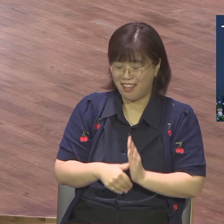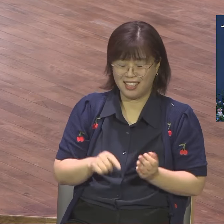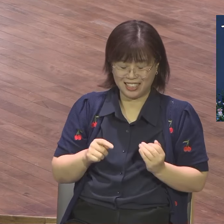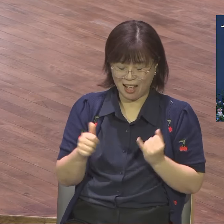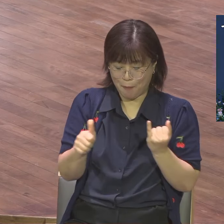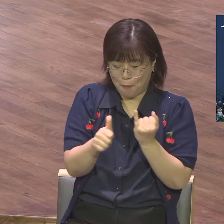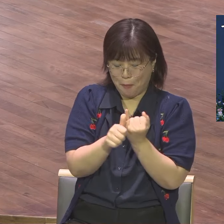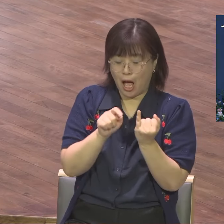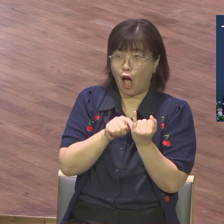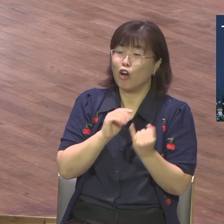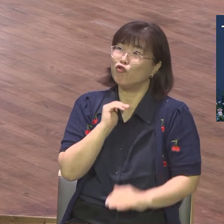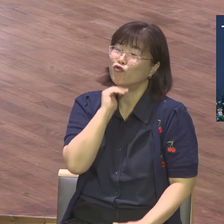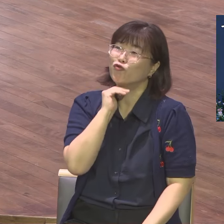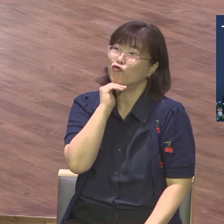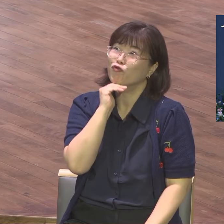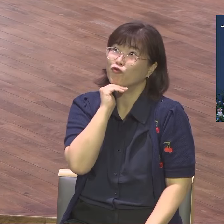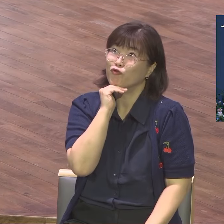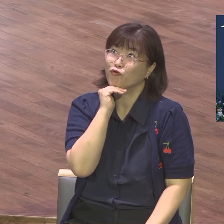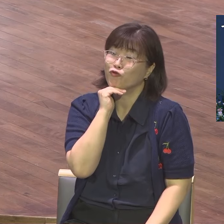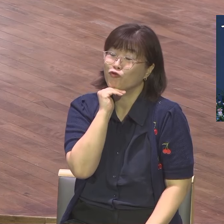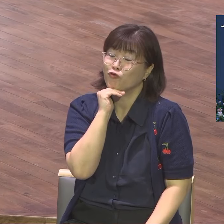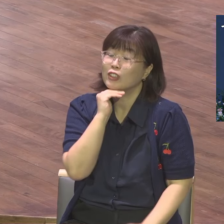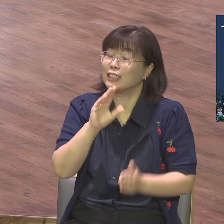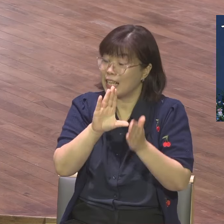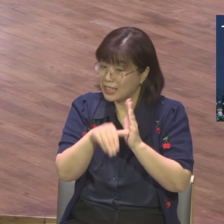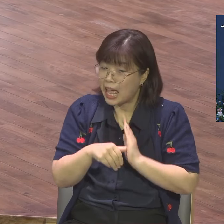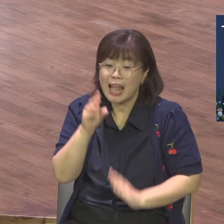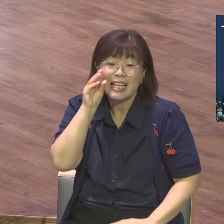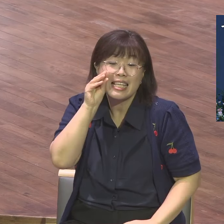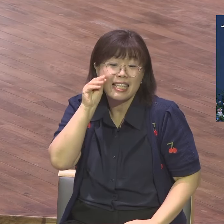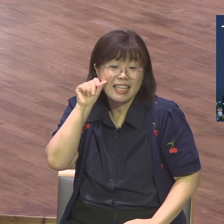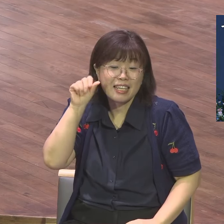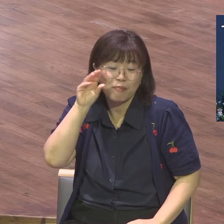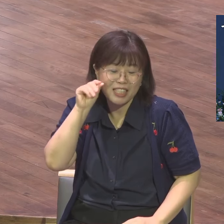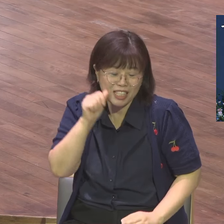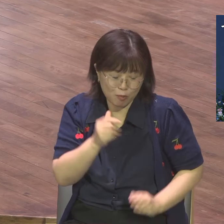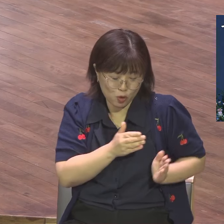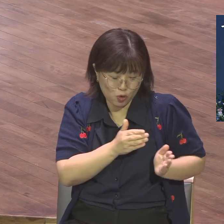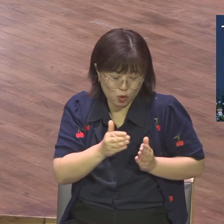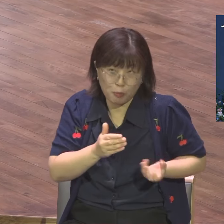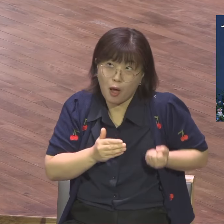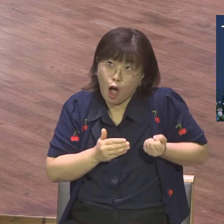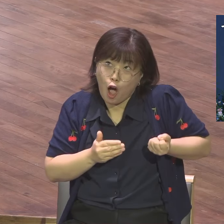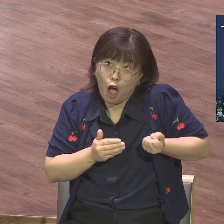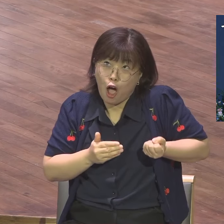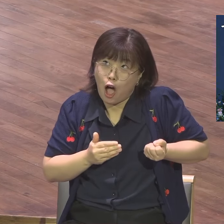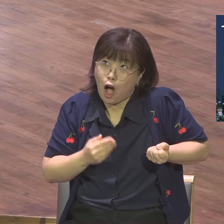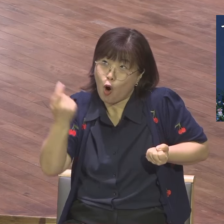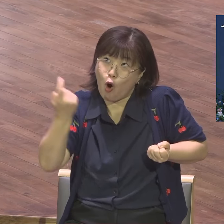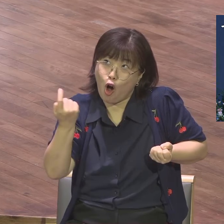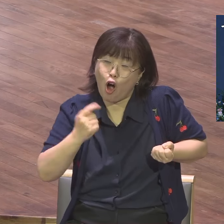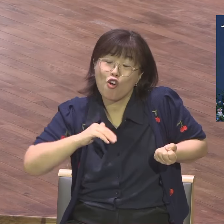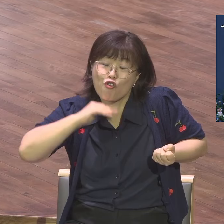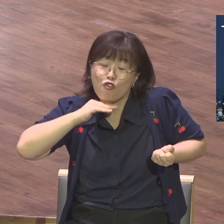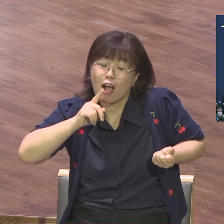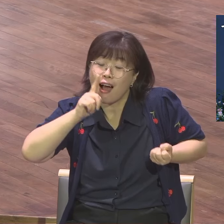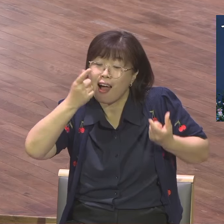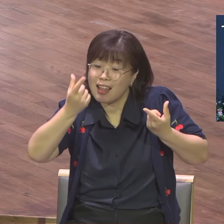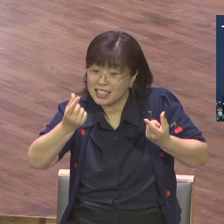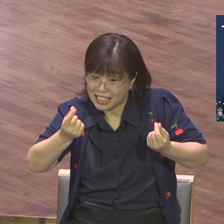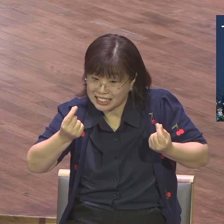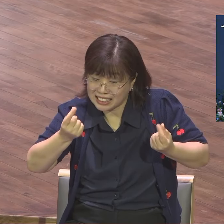처녀들이 그렇게 기름을 준비한 것처럼 영적으로 깨어있자 신랑 대신 예수께서